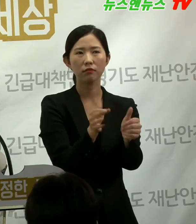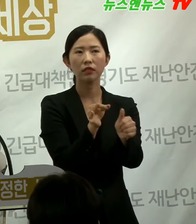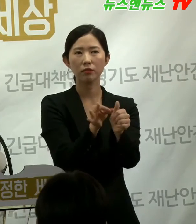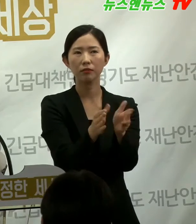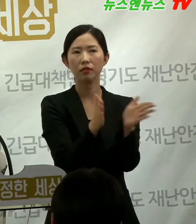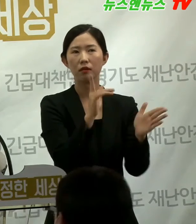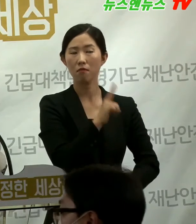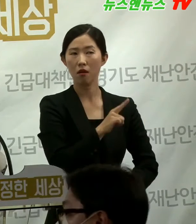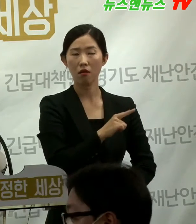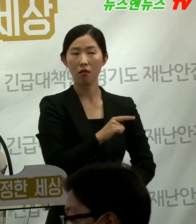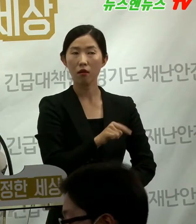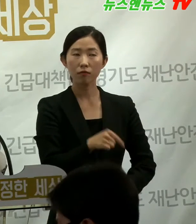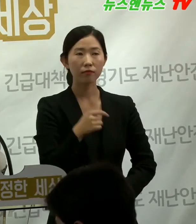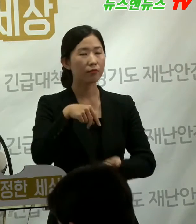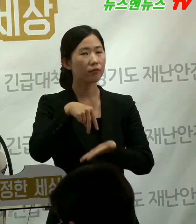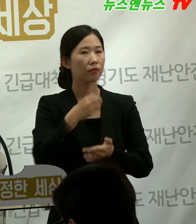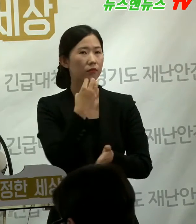있으시다면